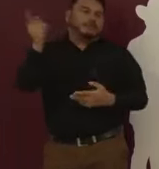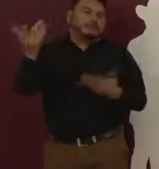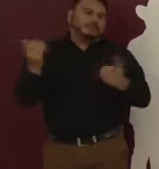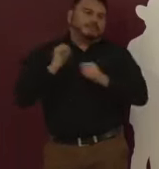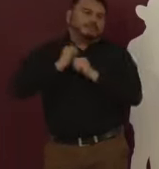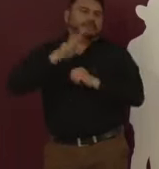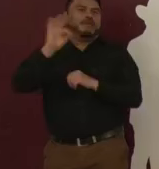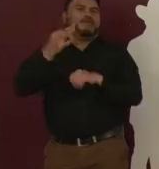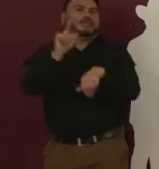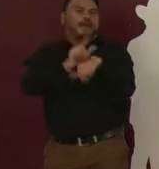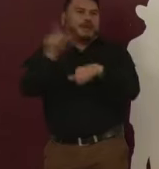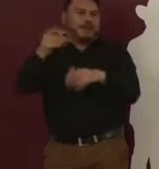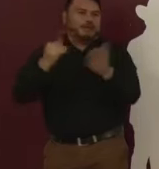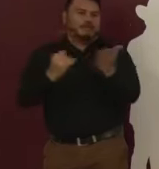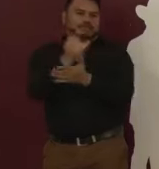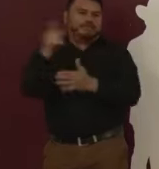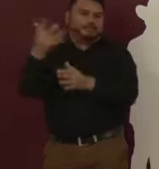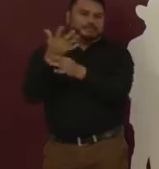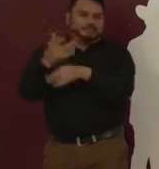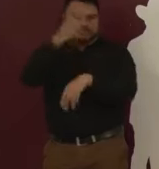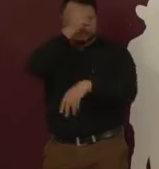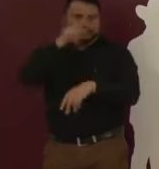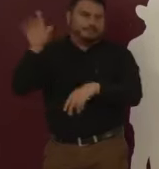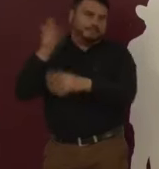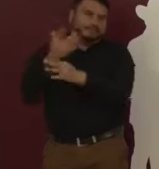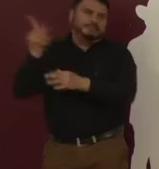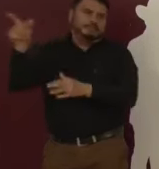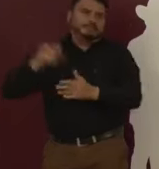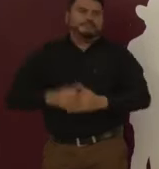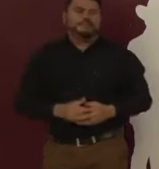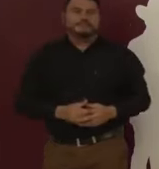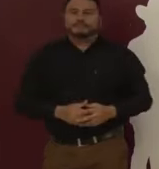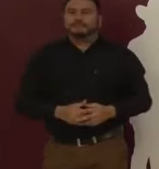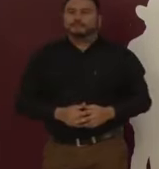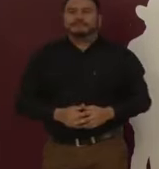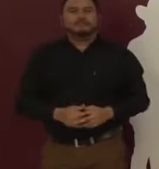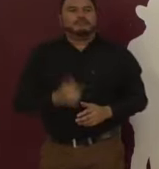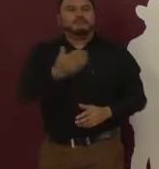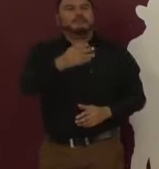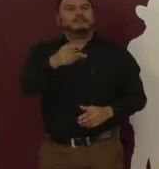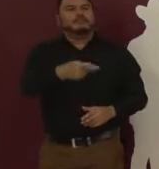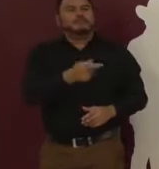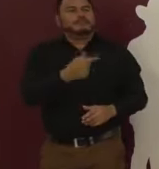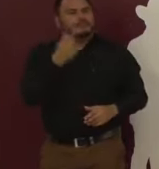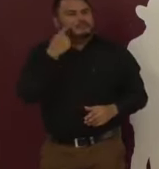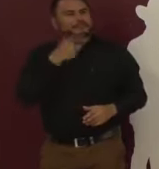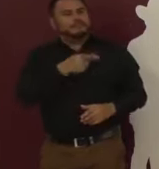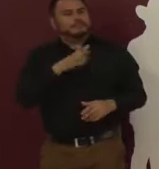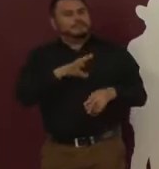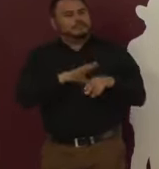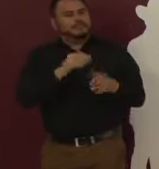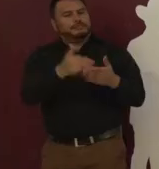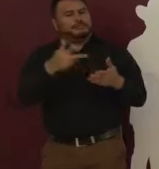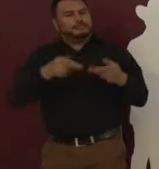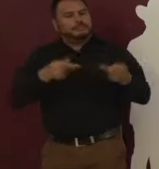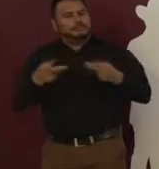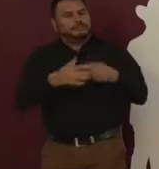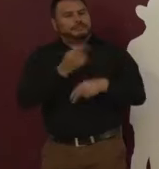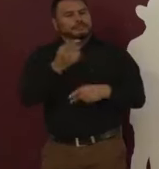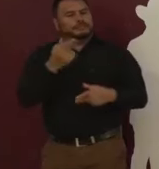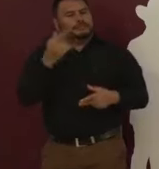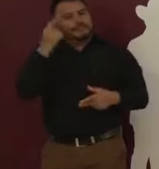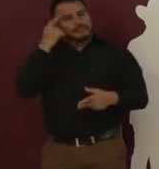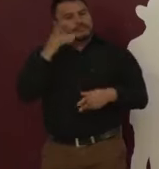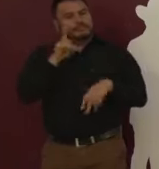acuerdan esas aperturas. Sí. ¿Hay algo, tienen preparado algo especial? Porque